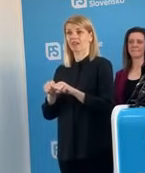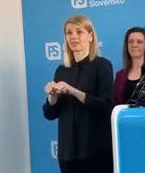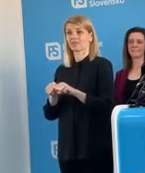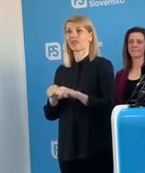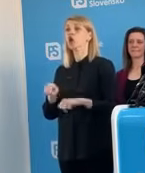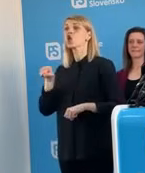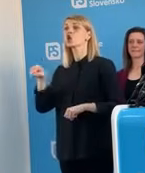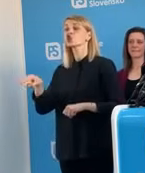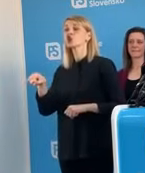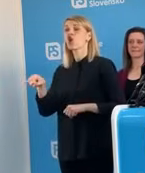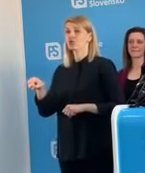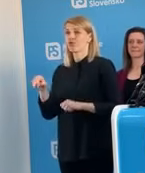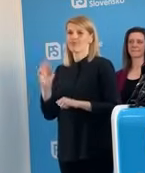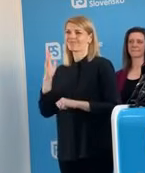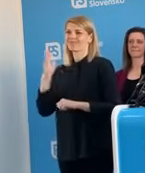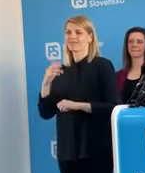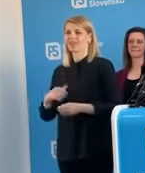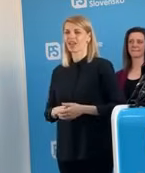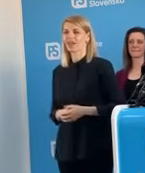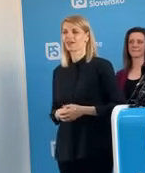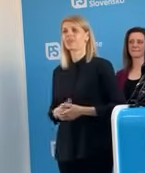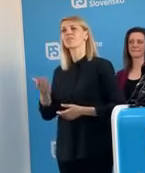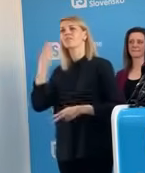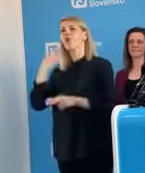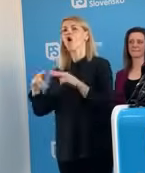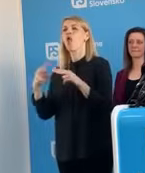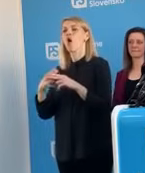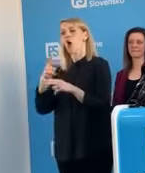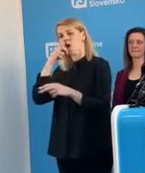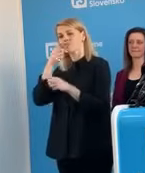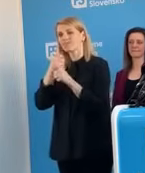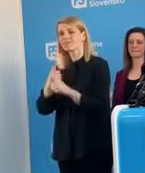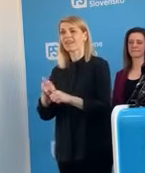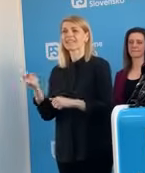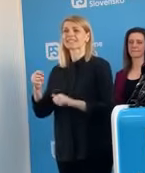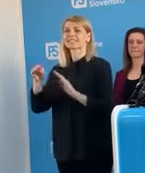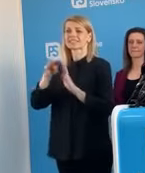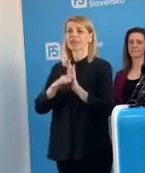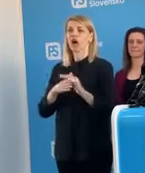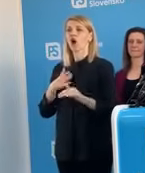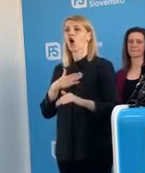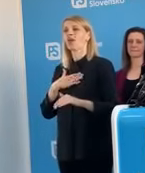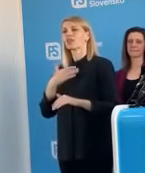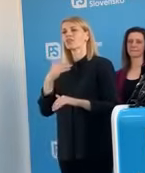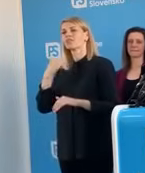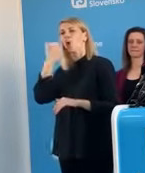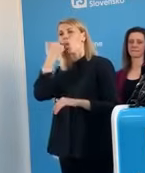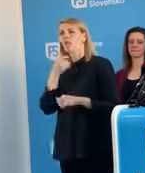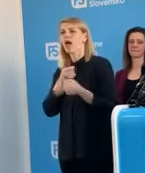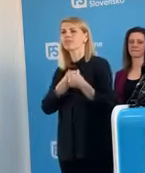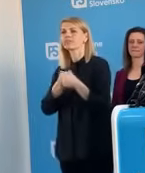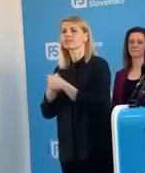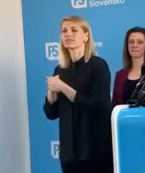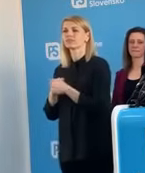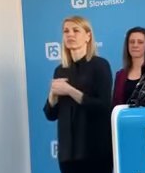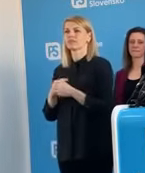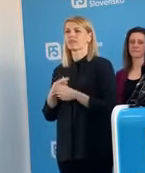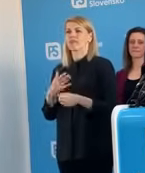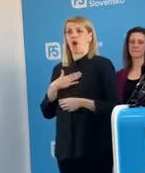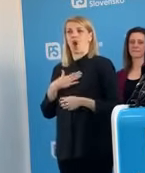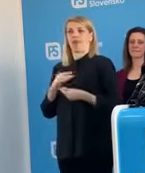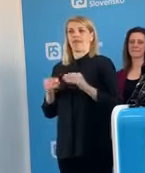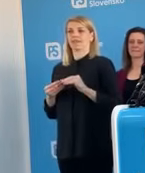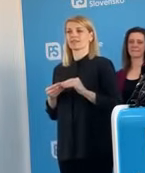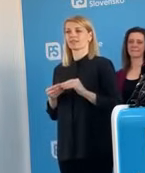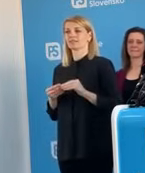ale toto ani zďaleka nie je. Riešili trestný zákon svojich ľudí, iné veci. A práve preto sú to presne oni,